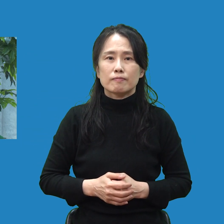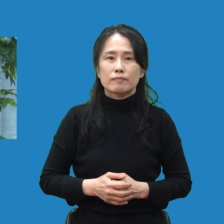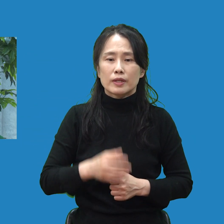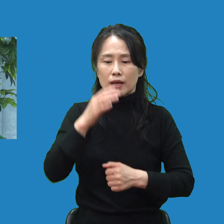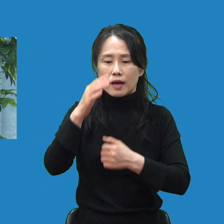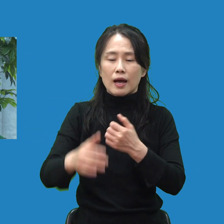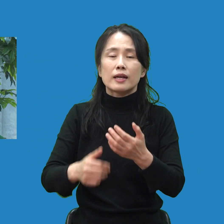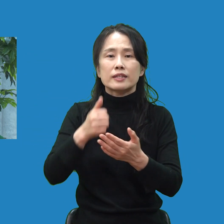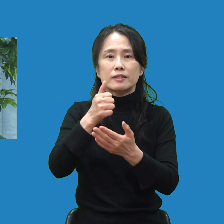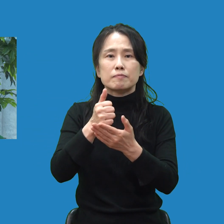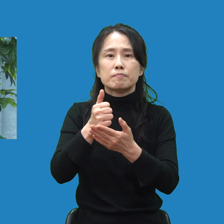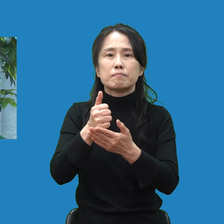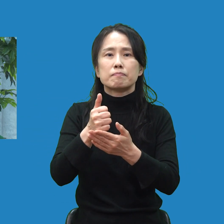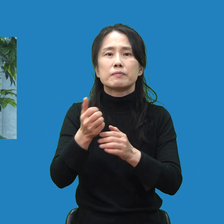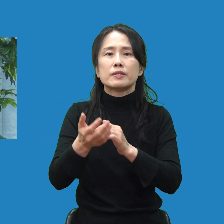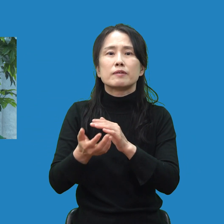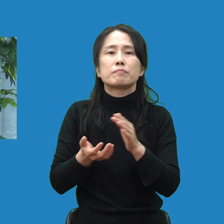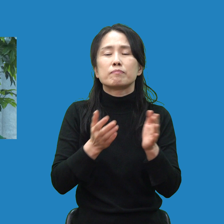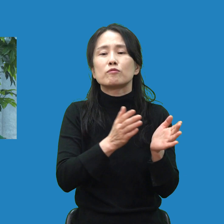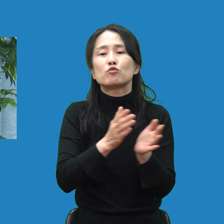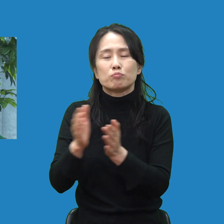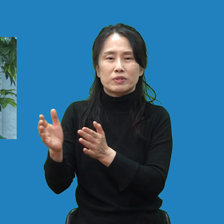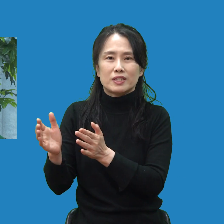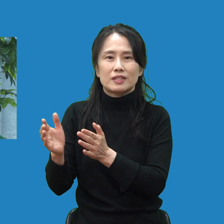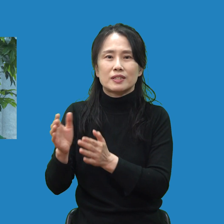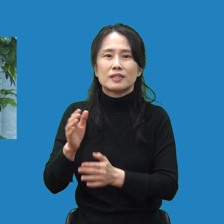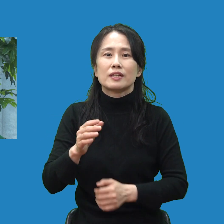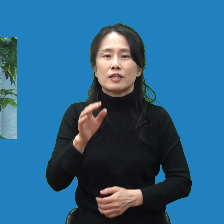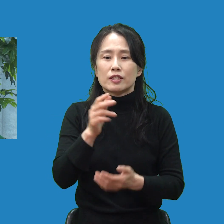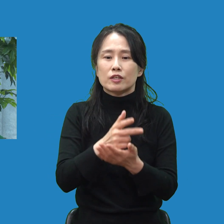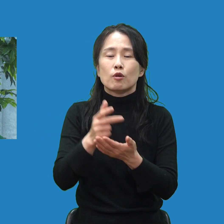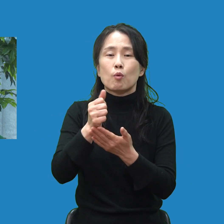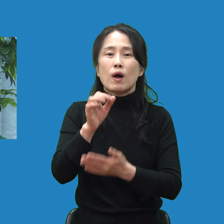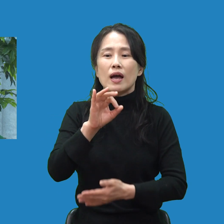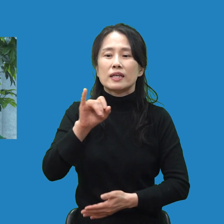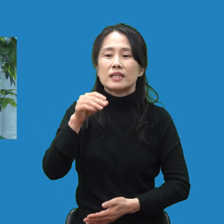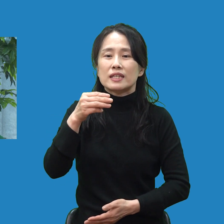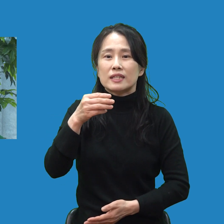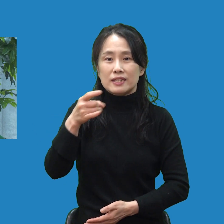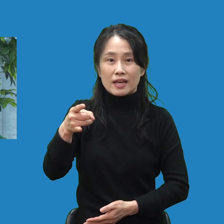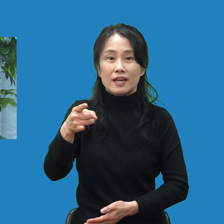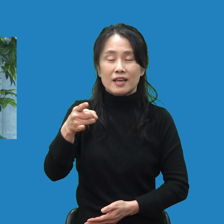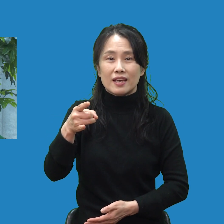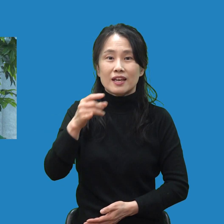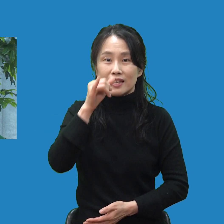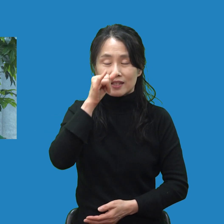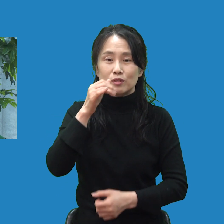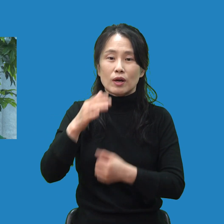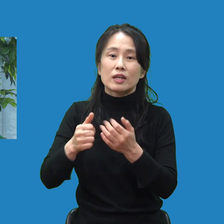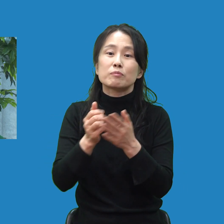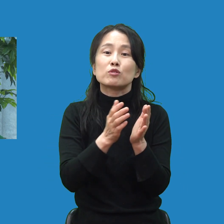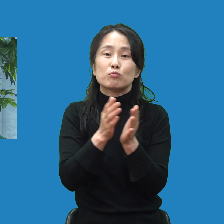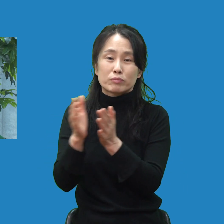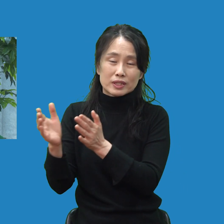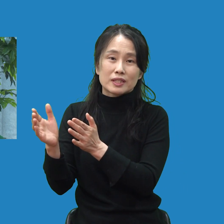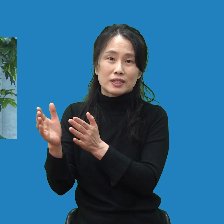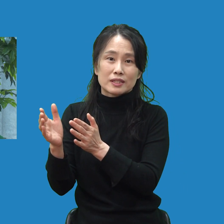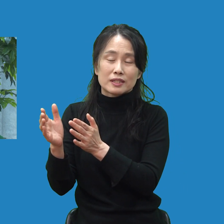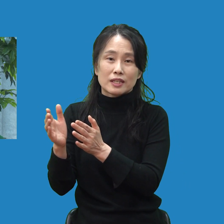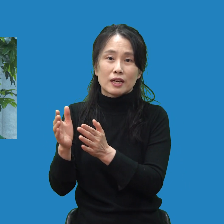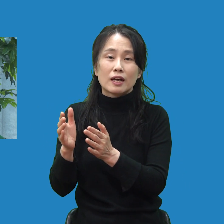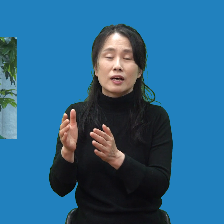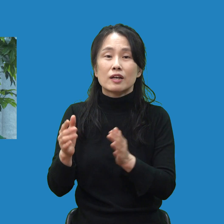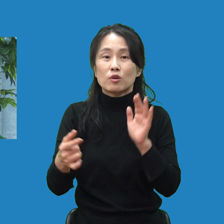야훼 이르에, 우리 성경에 여호와 이레, 뭐 하나님이 준비하셨다 이렇게 번역하는데